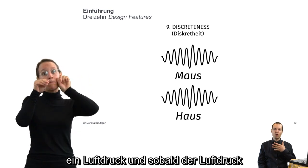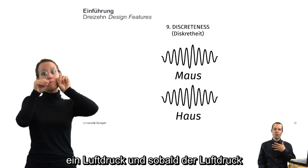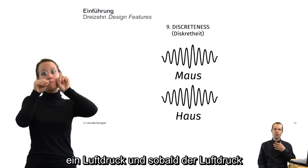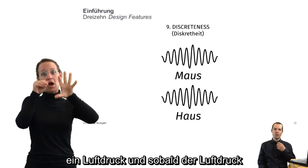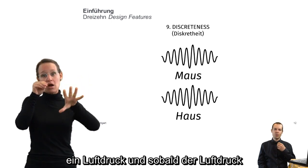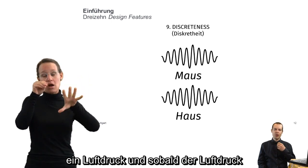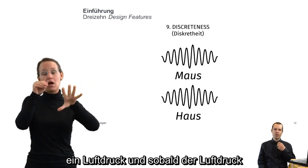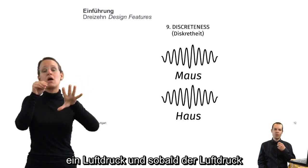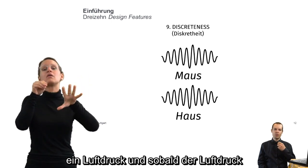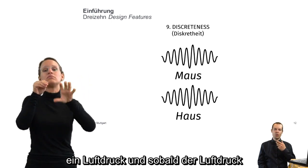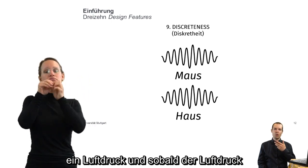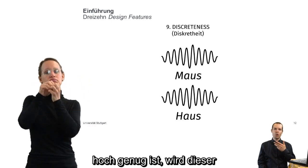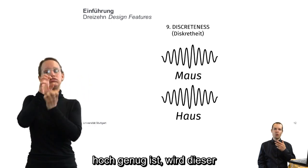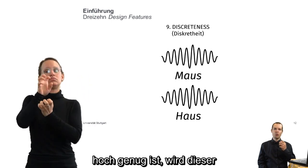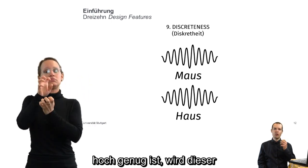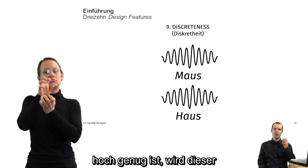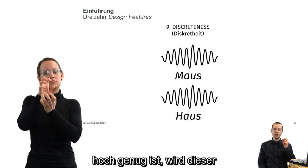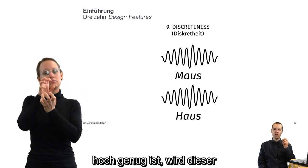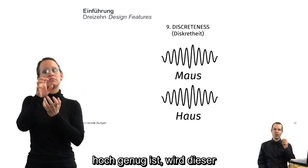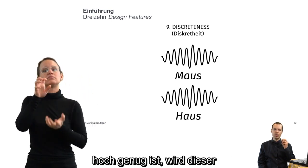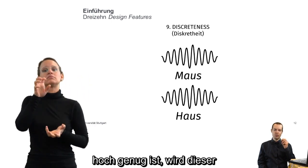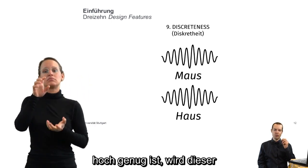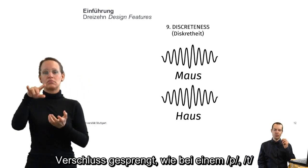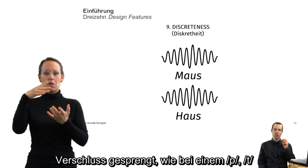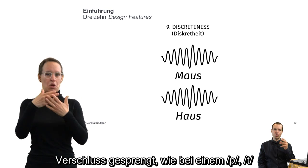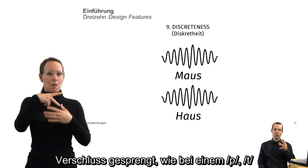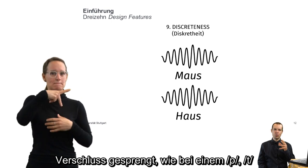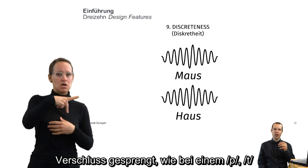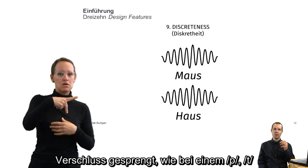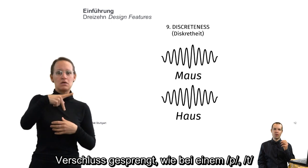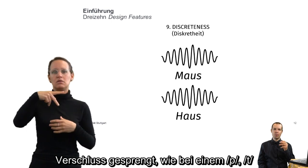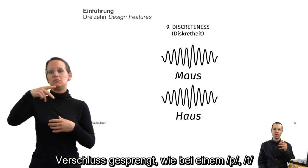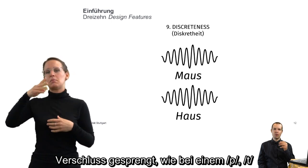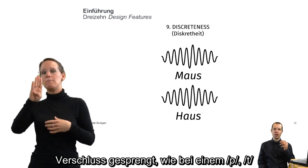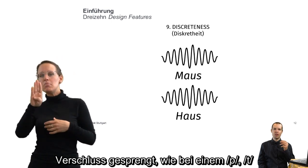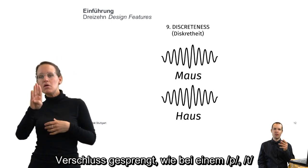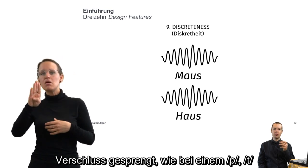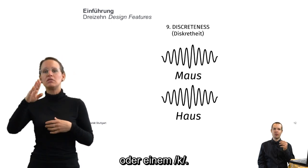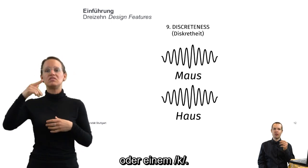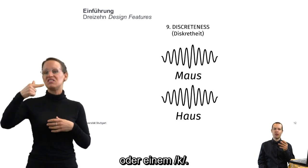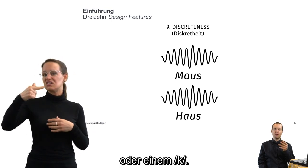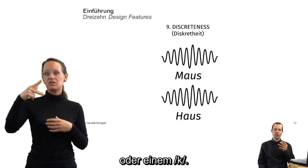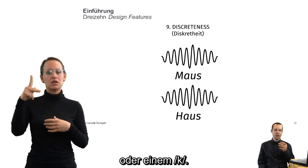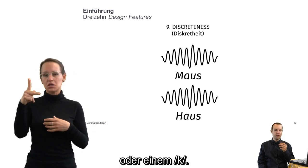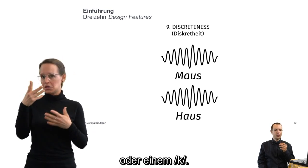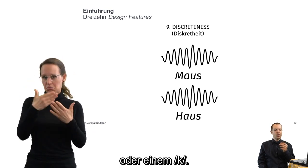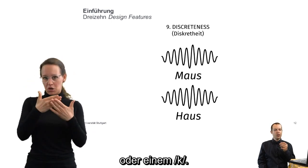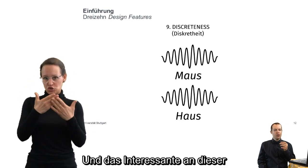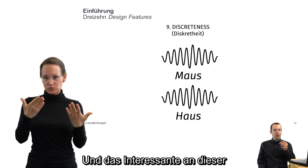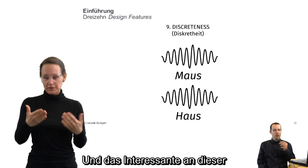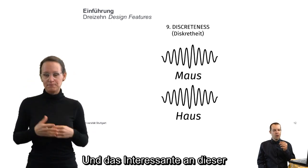Luftdruck. Und sobald der Luftdruck hoch genug ist, wird dieser Verschluss gesprengt, wie ein P oder ein T oder ein K.